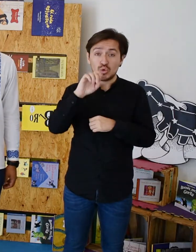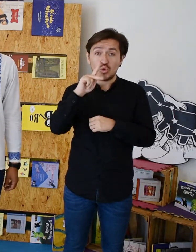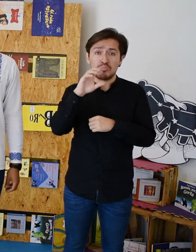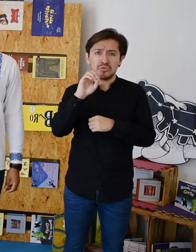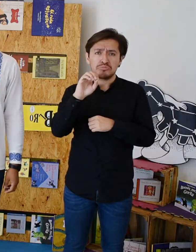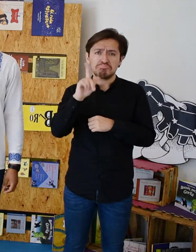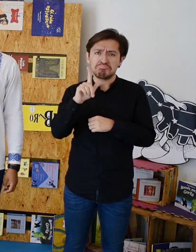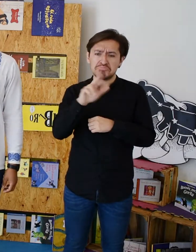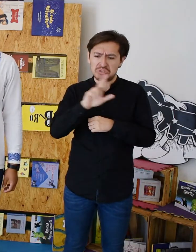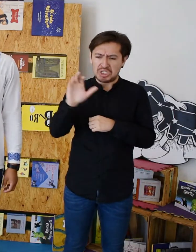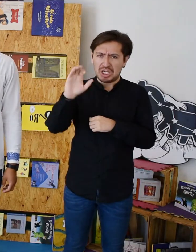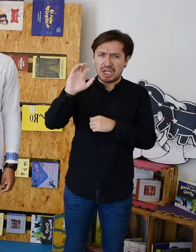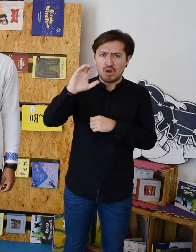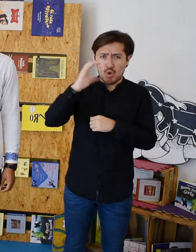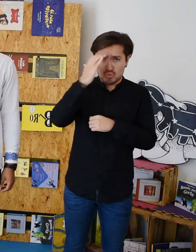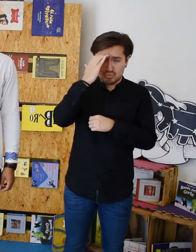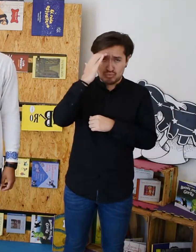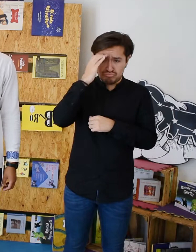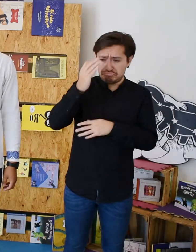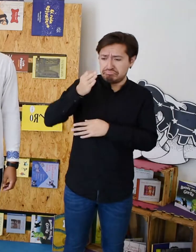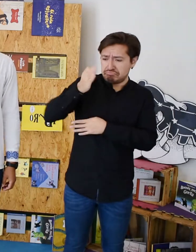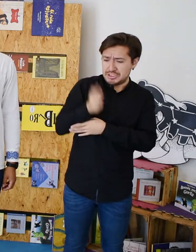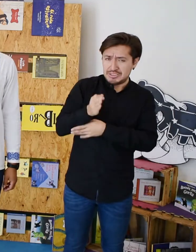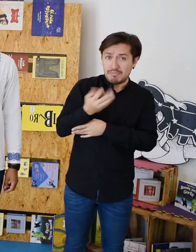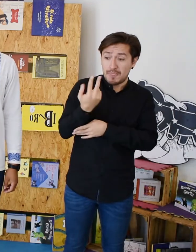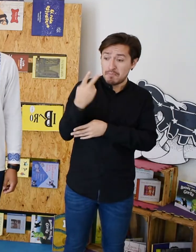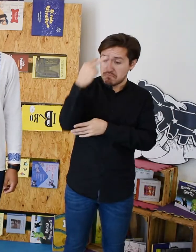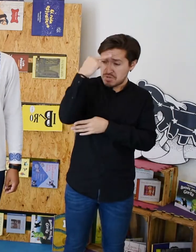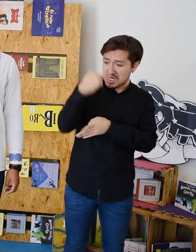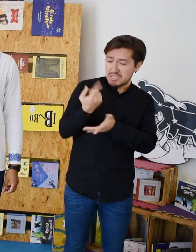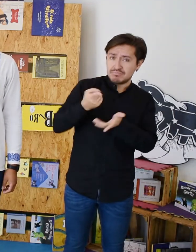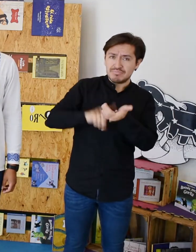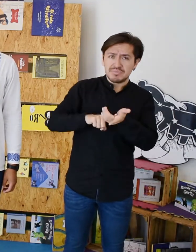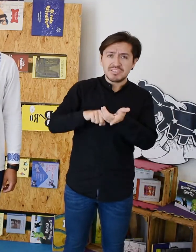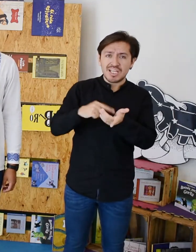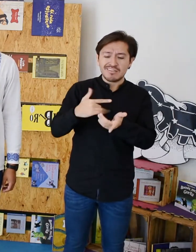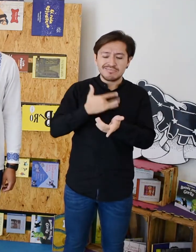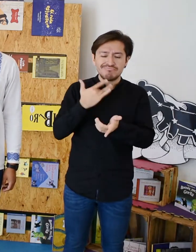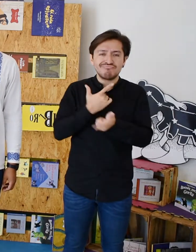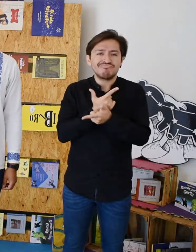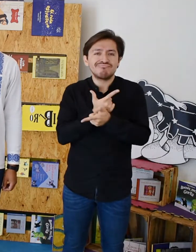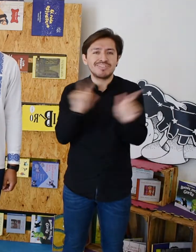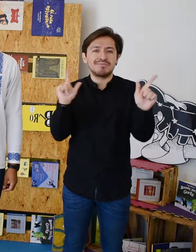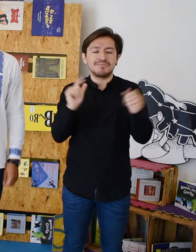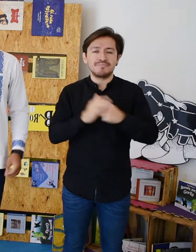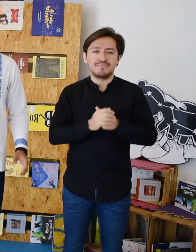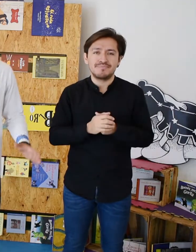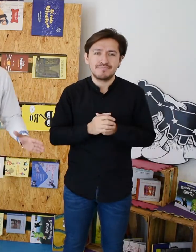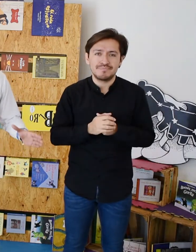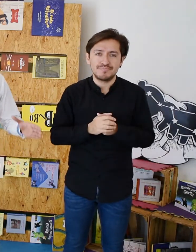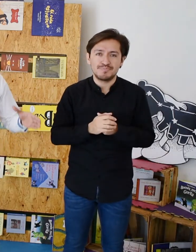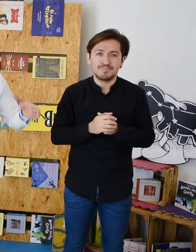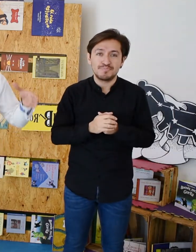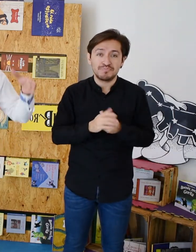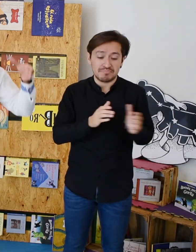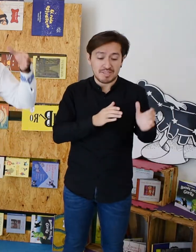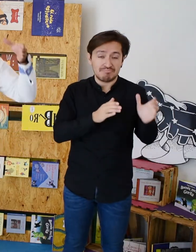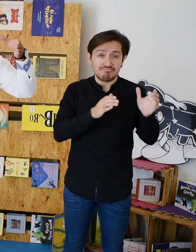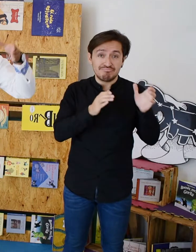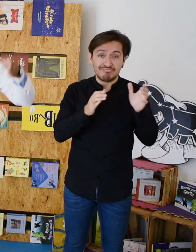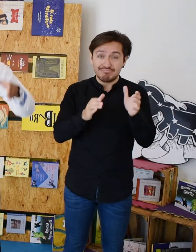saben quiénes son porque miran hacia adentro, por eso no tienen miedo y son libres. Así que me